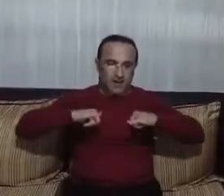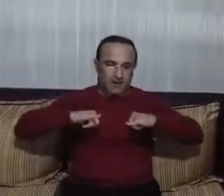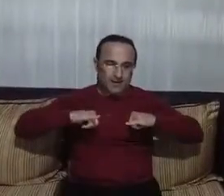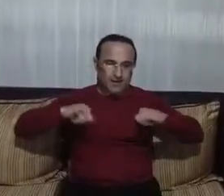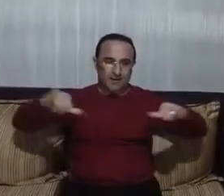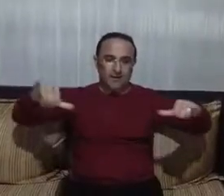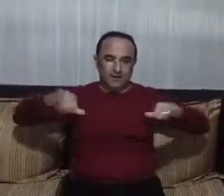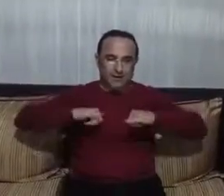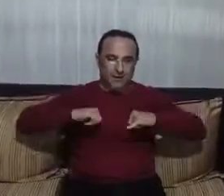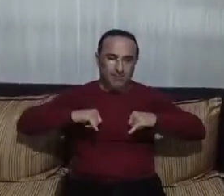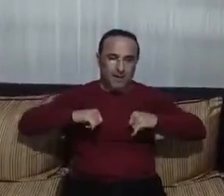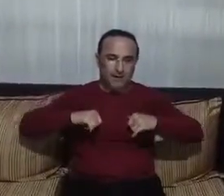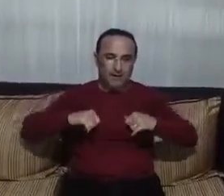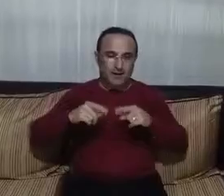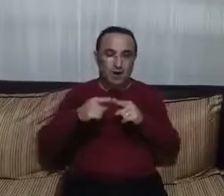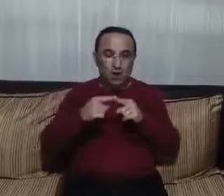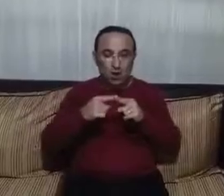Tembel, tembel.